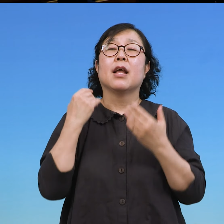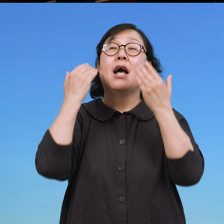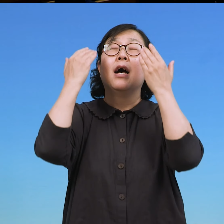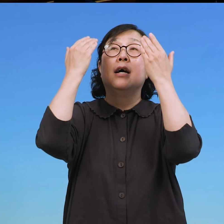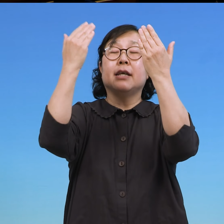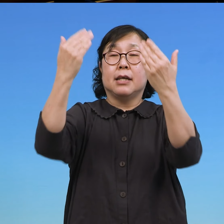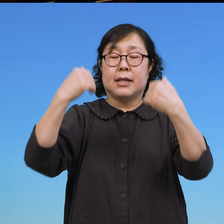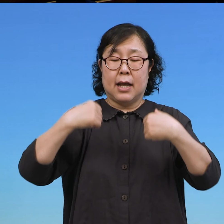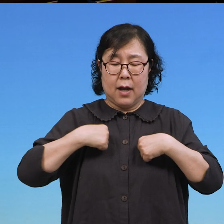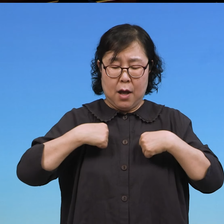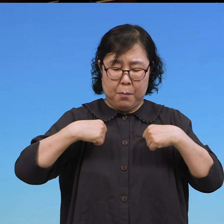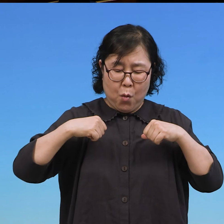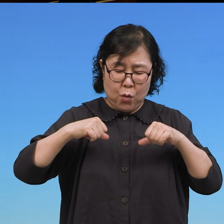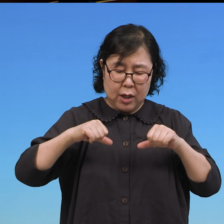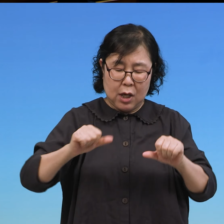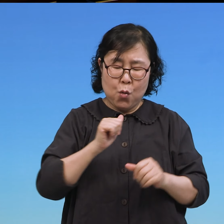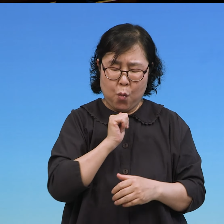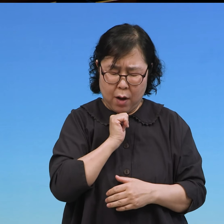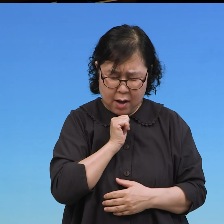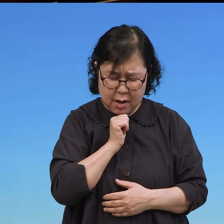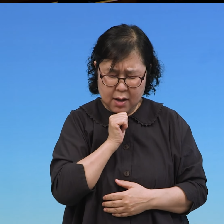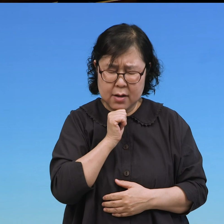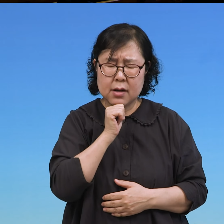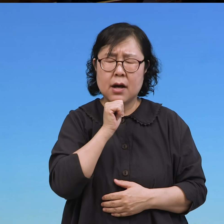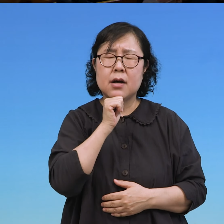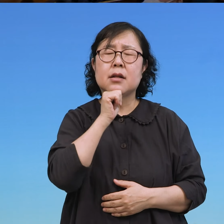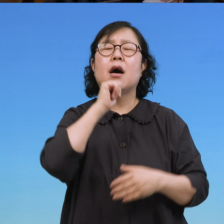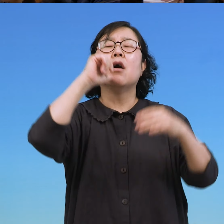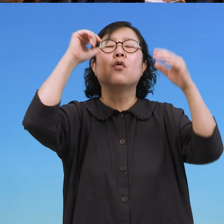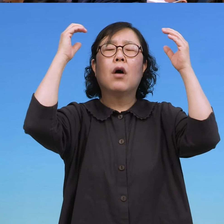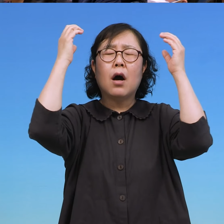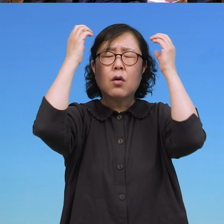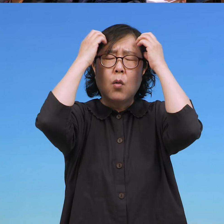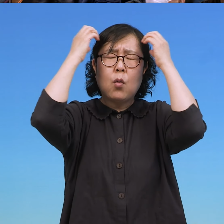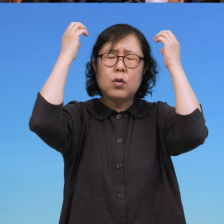희생과 포기와 가난과 고난,